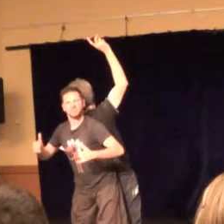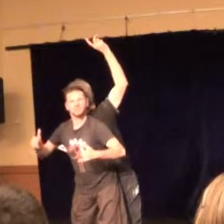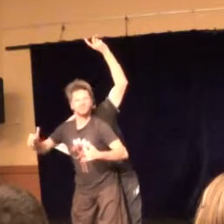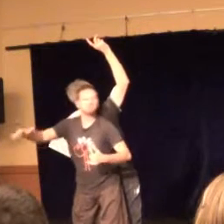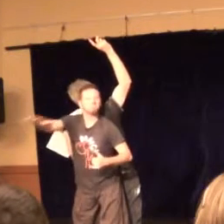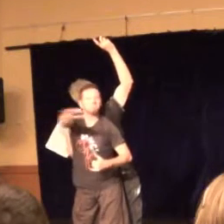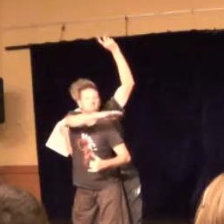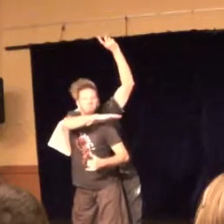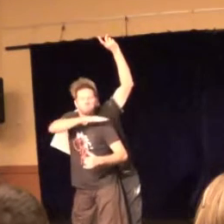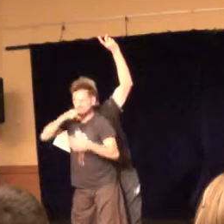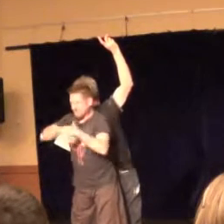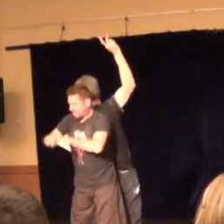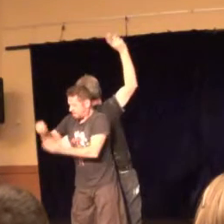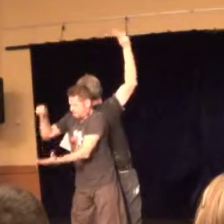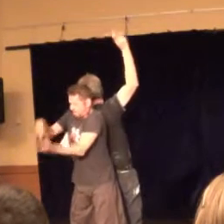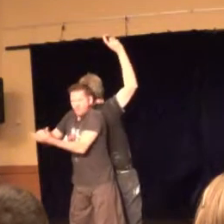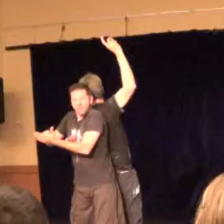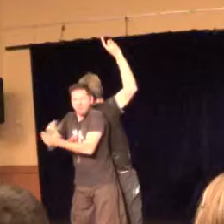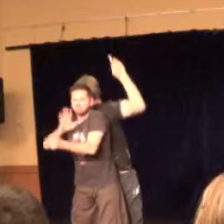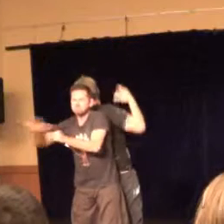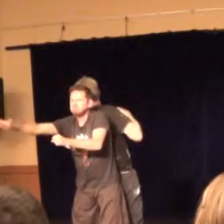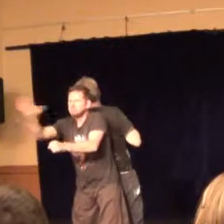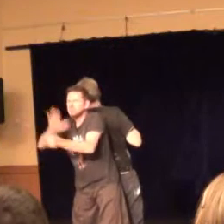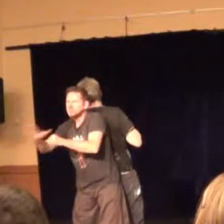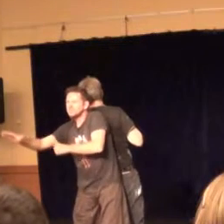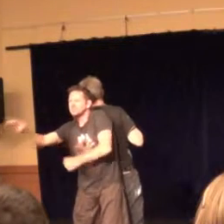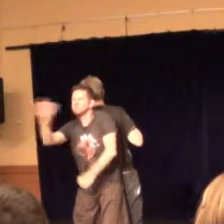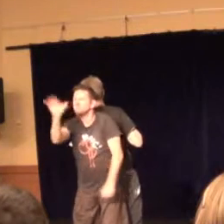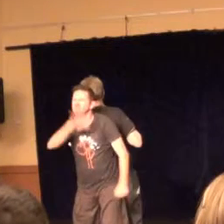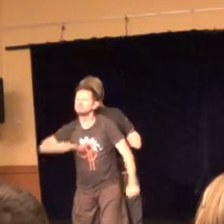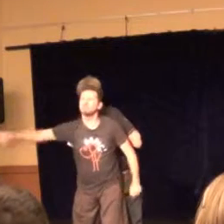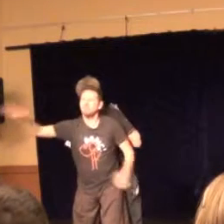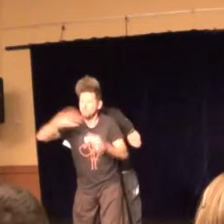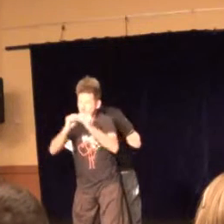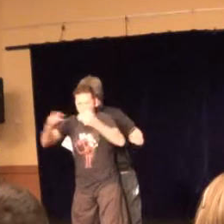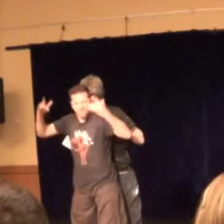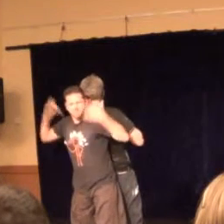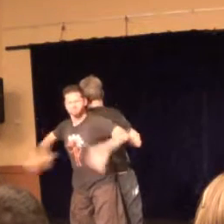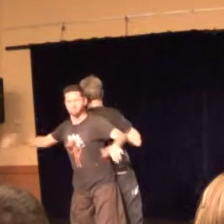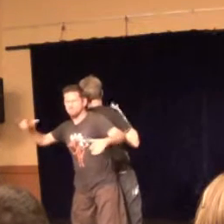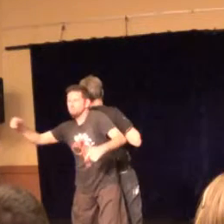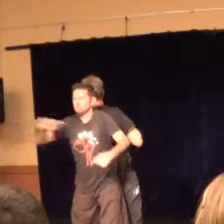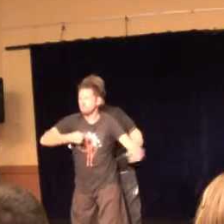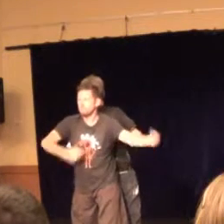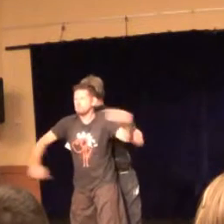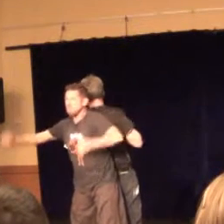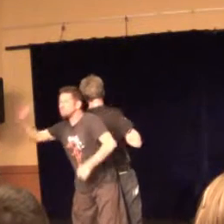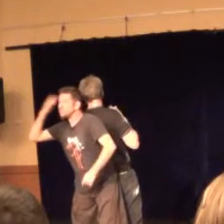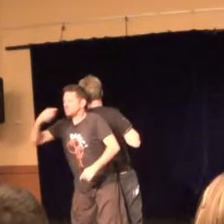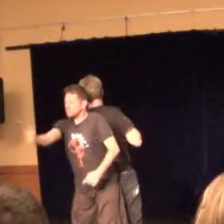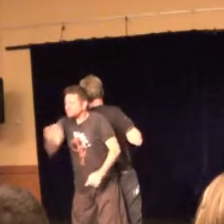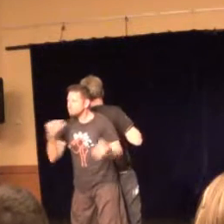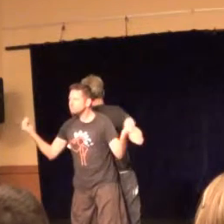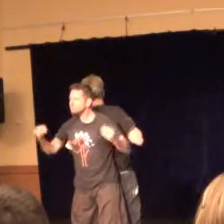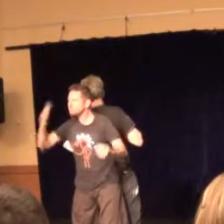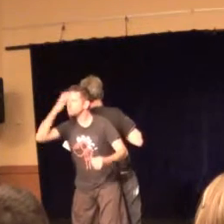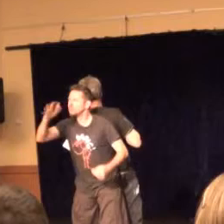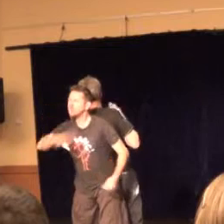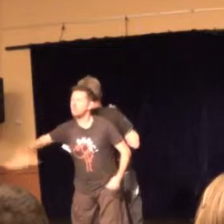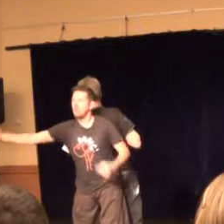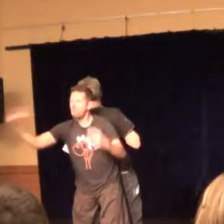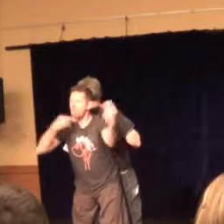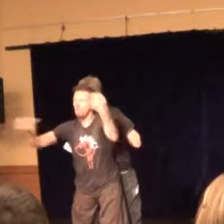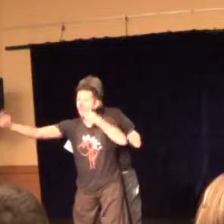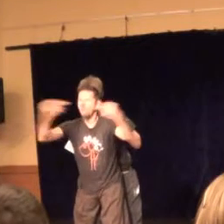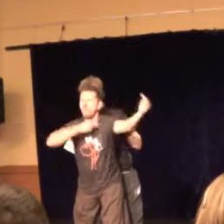il ne suffit pas d'être né là, puis ce n'est pas mon problème. Moi, je sais d'où je suis, quoi que vous en